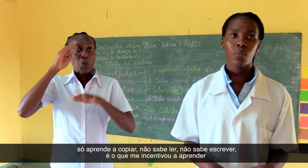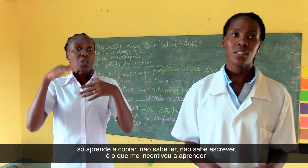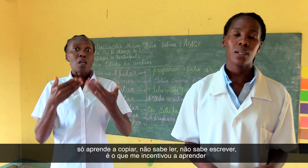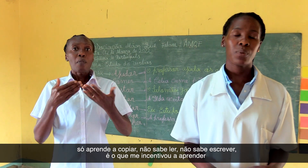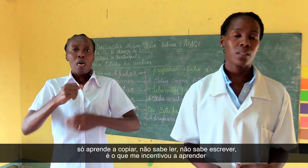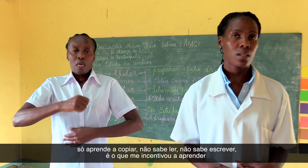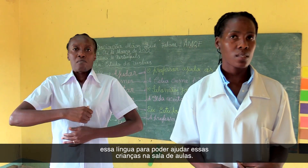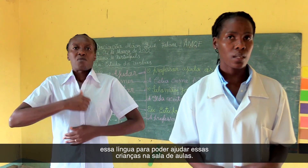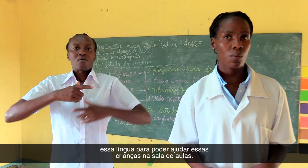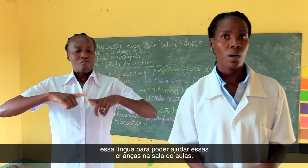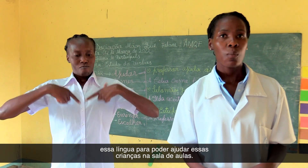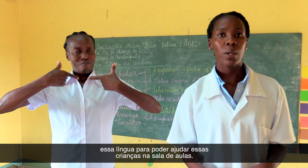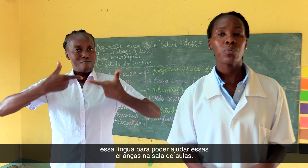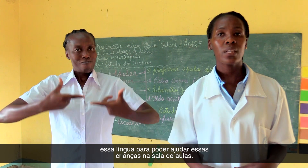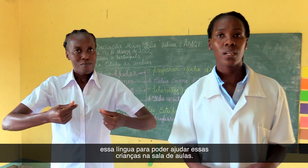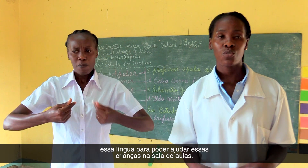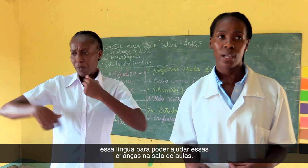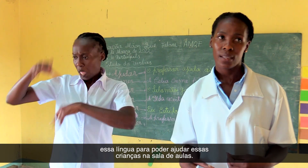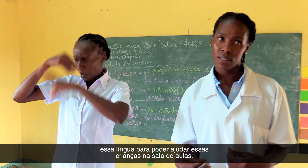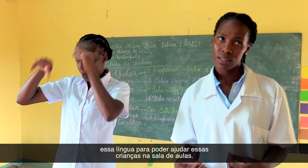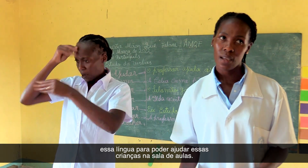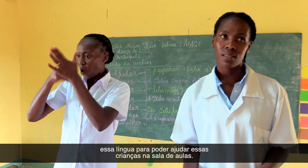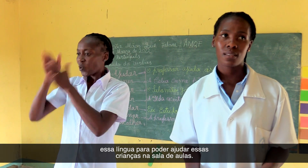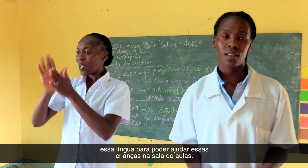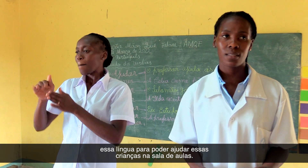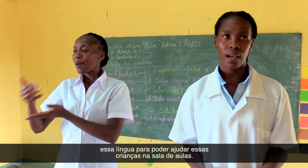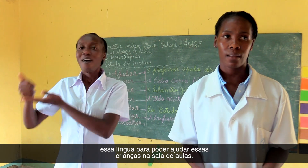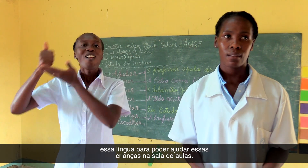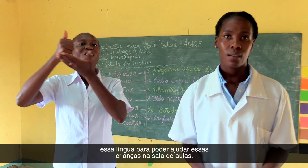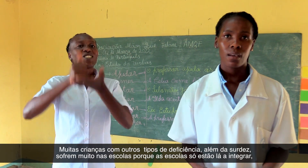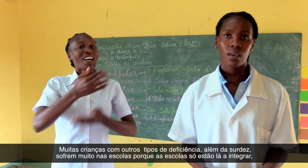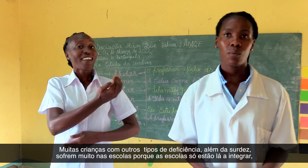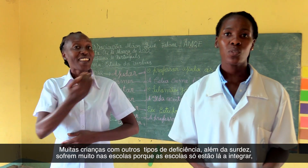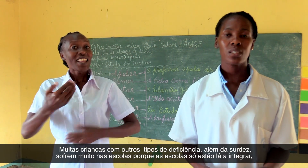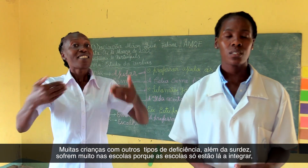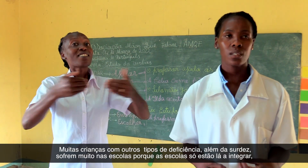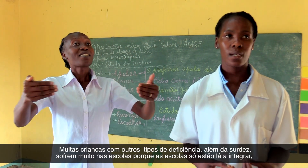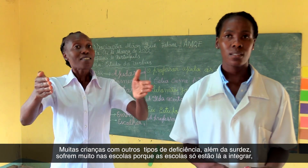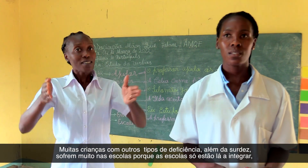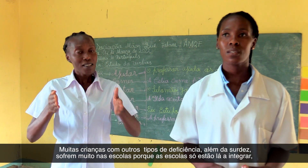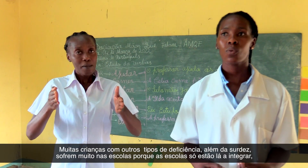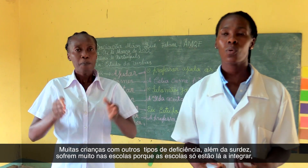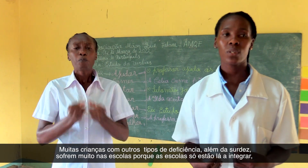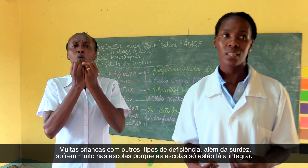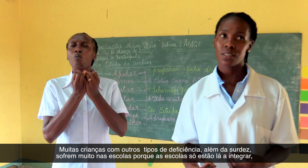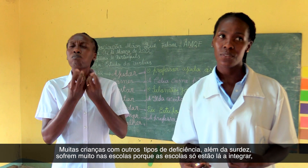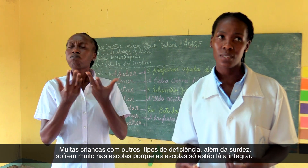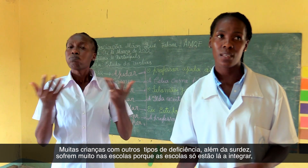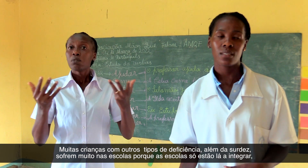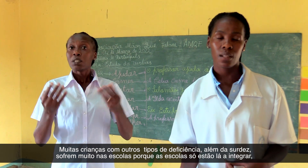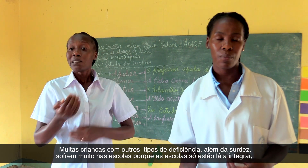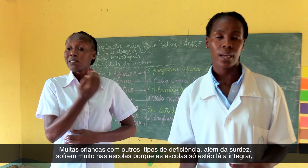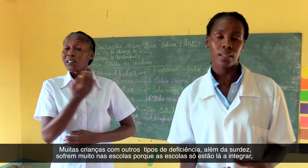muito mais de ir atender essa língua para poder ajudar essas crianças na sala. Muitas crianças com outras